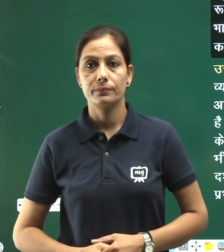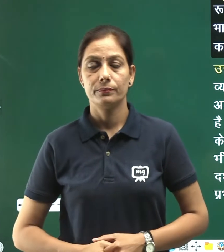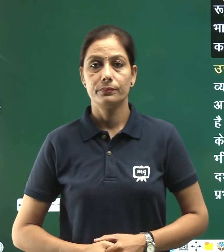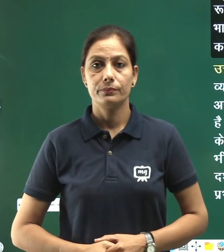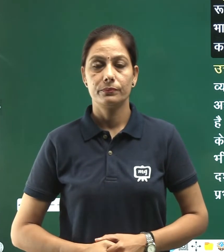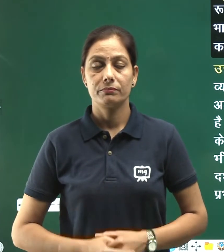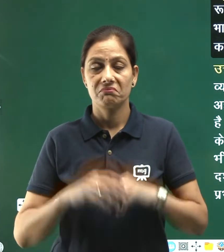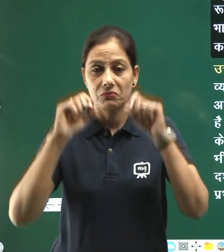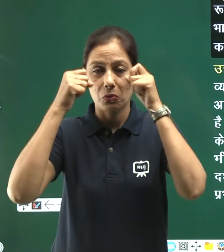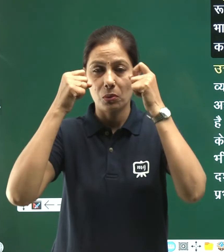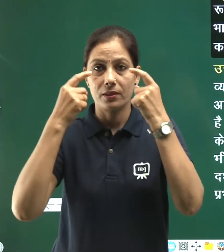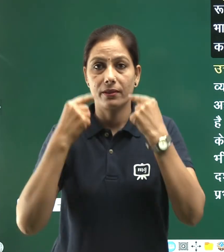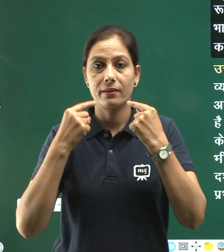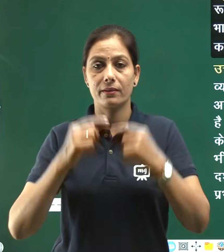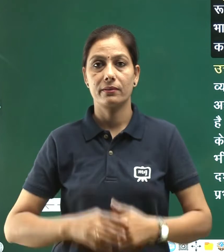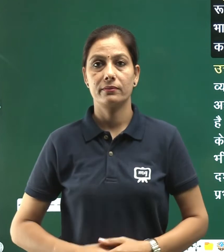रुला देंगे।